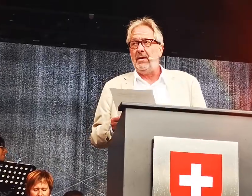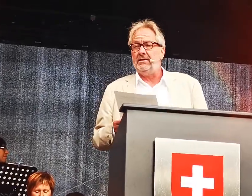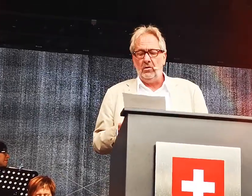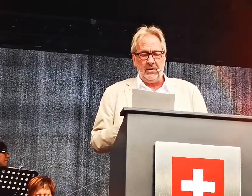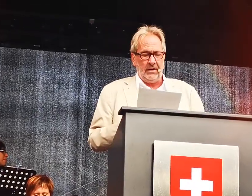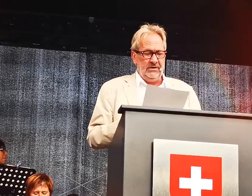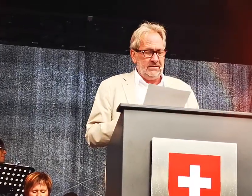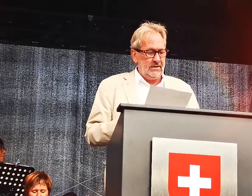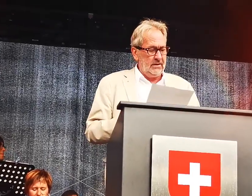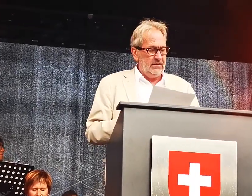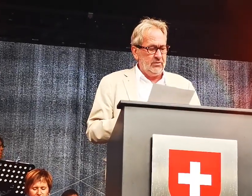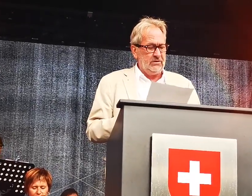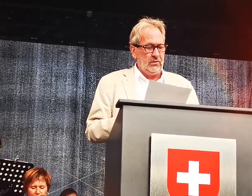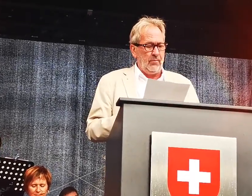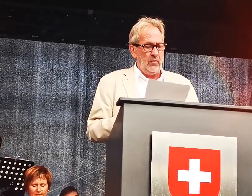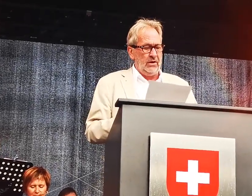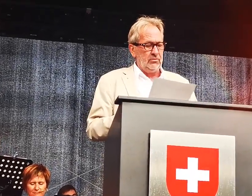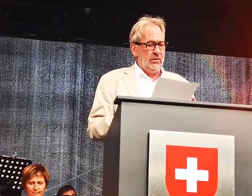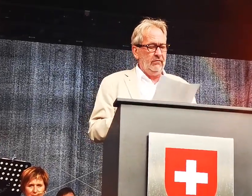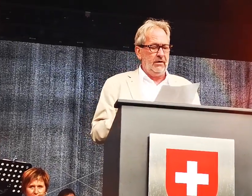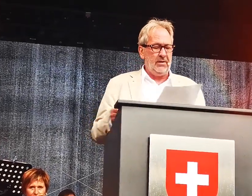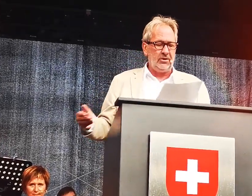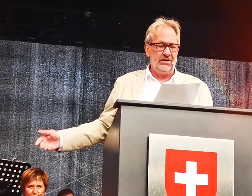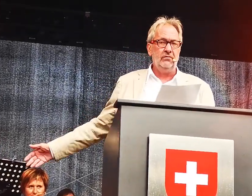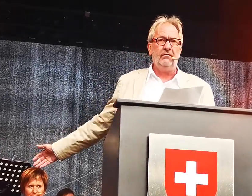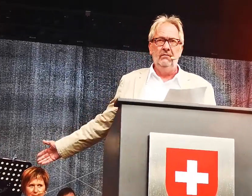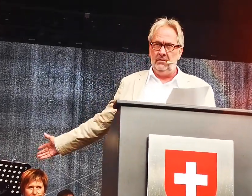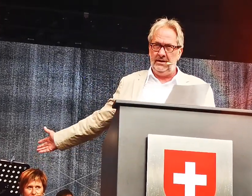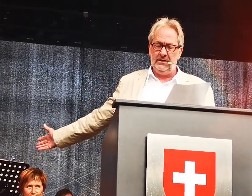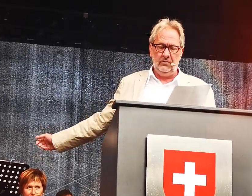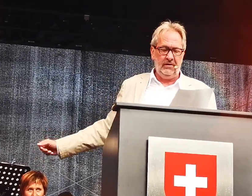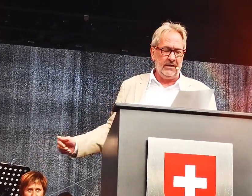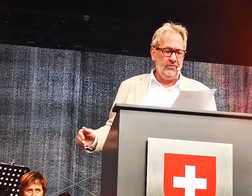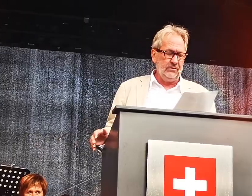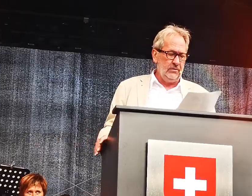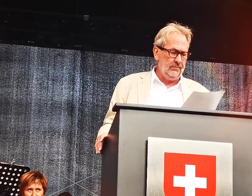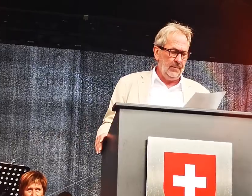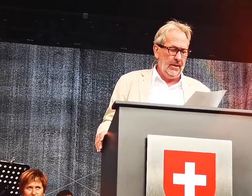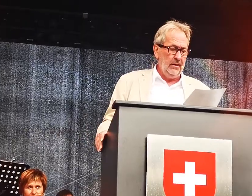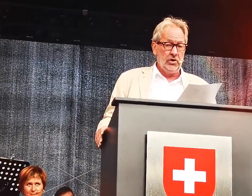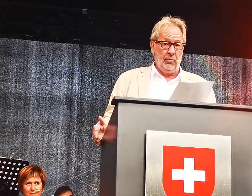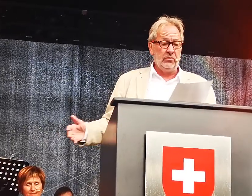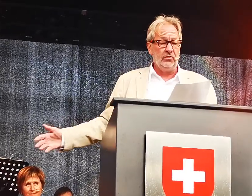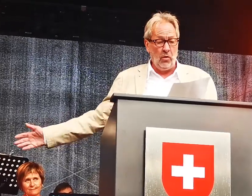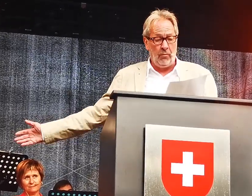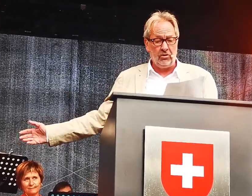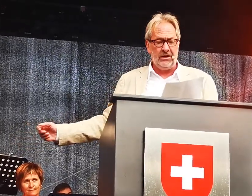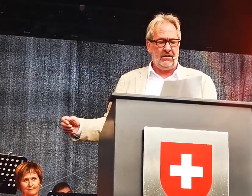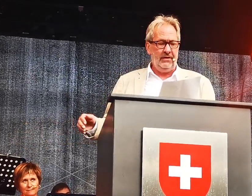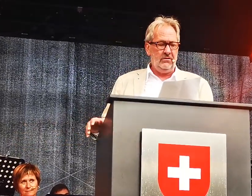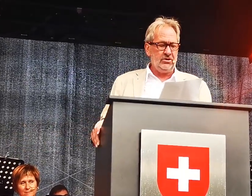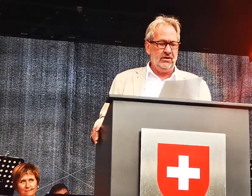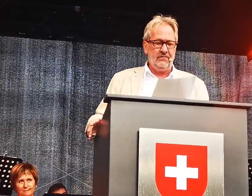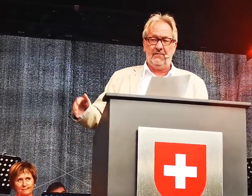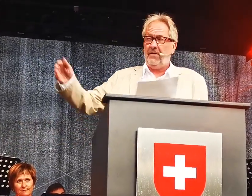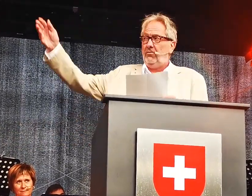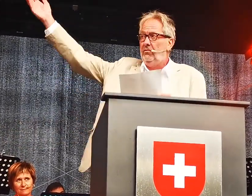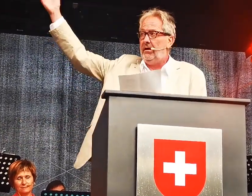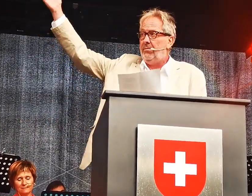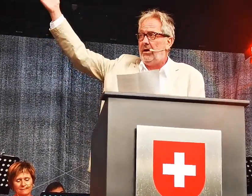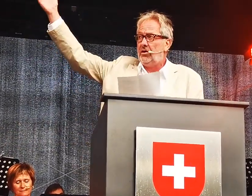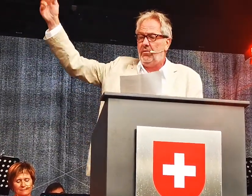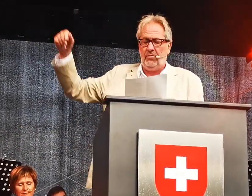Je pense par exemple à la mise à disposition de la population de la nouvelle plage des eaux vives il y a 2 ans. Je pense aussi au projet de la ville de Genève